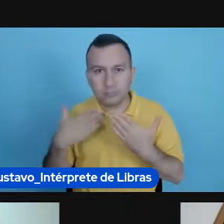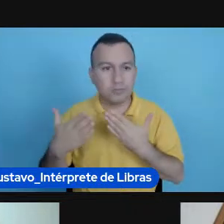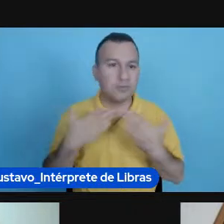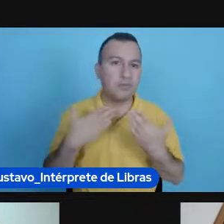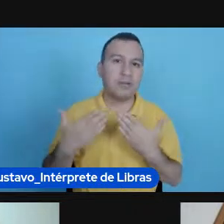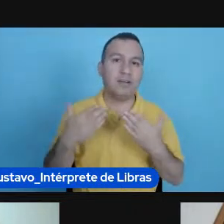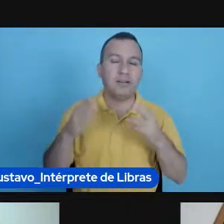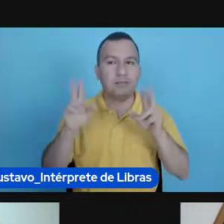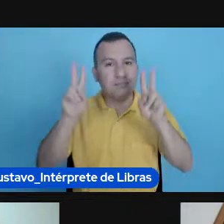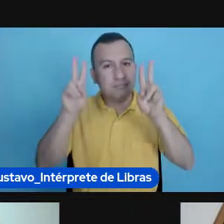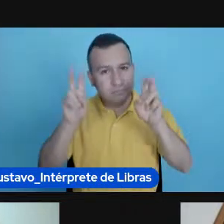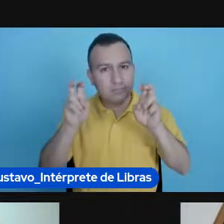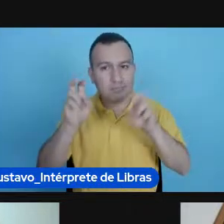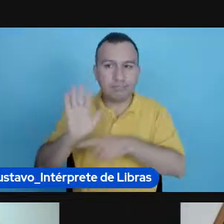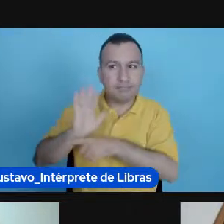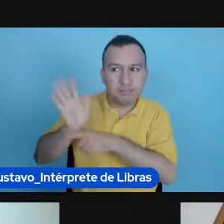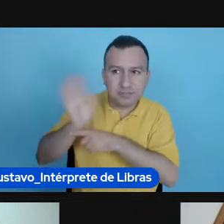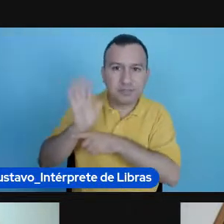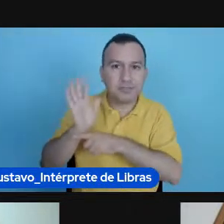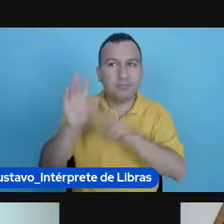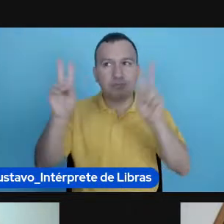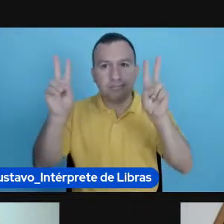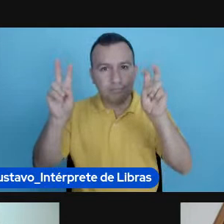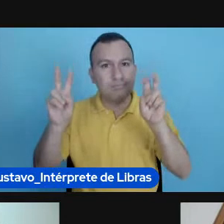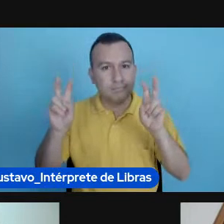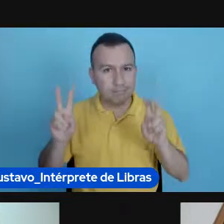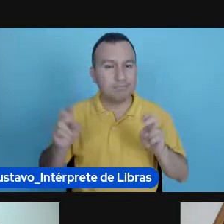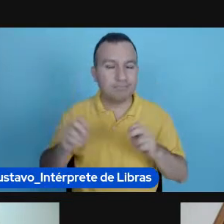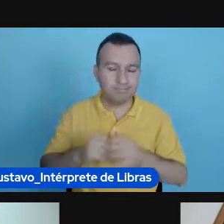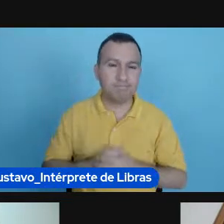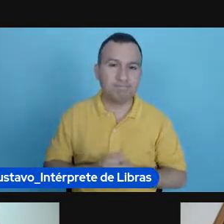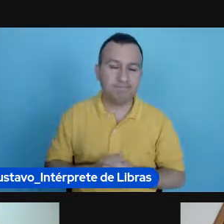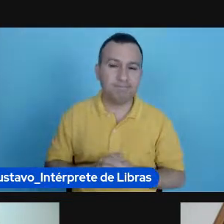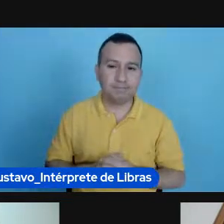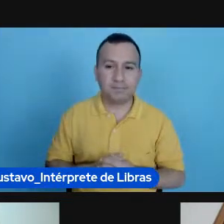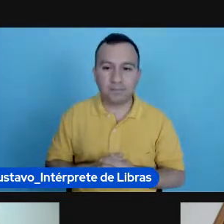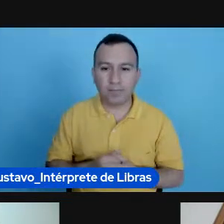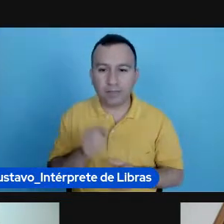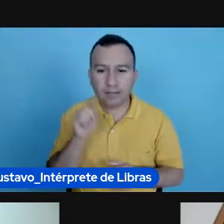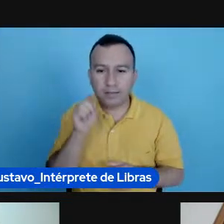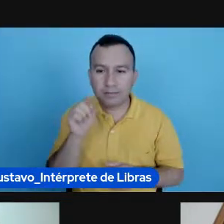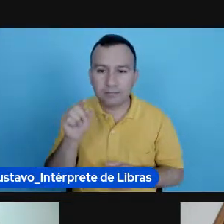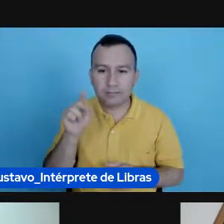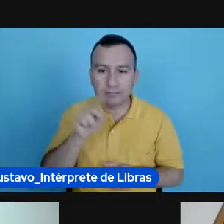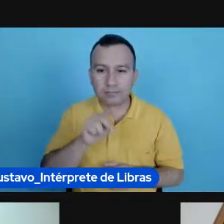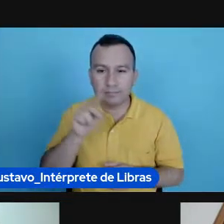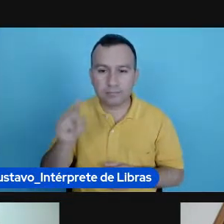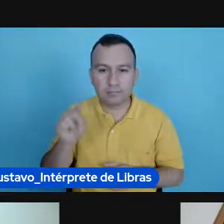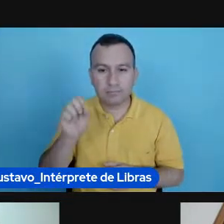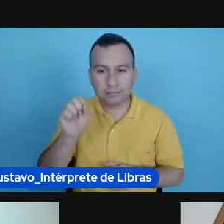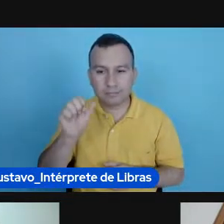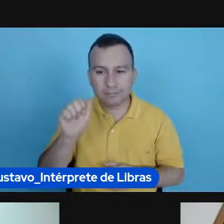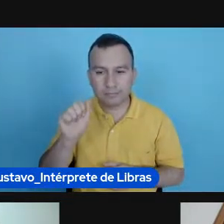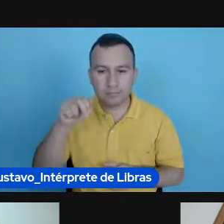esses vídeos. A professora Sandra quiser comentar sobre os vídeos, né, tiver um...